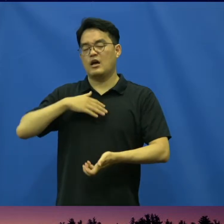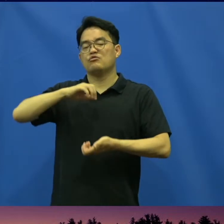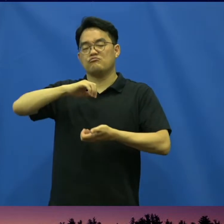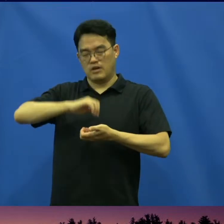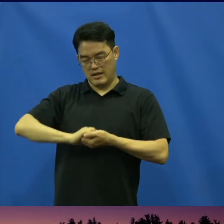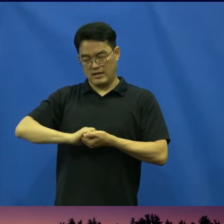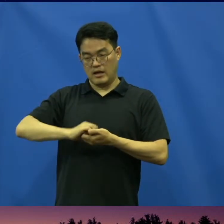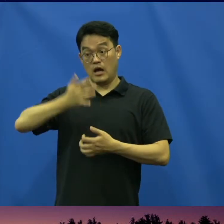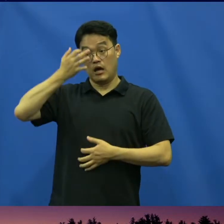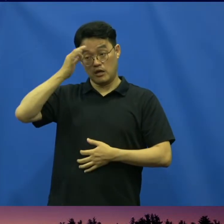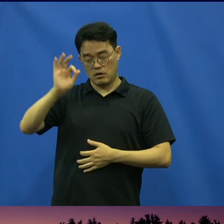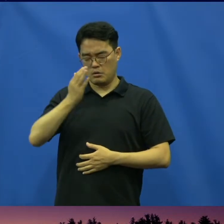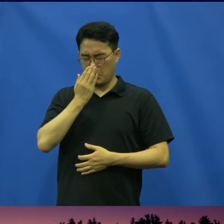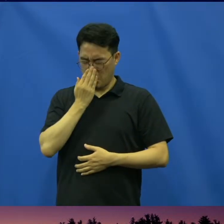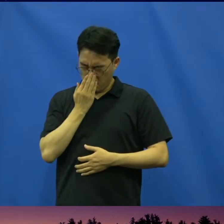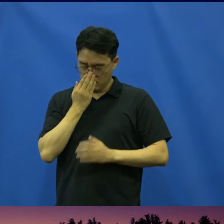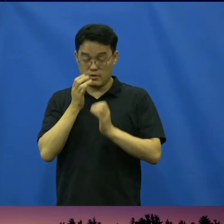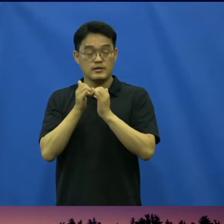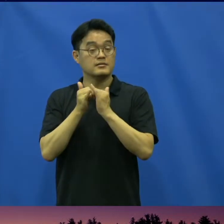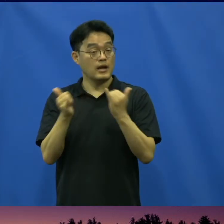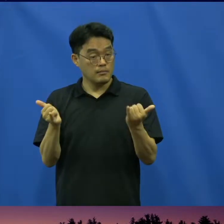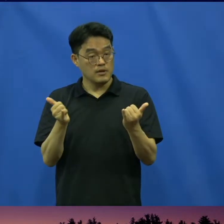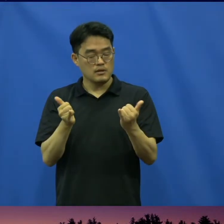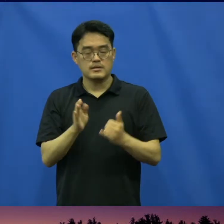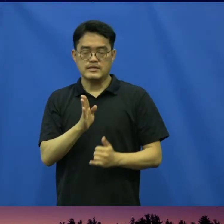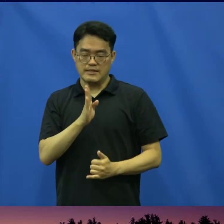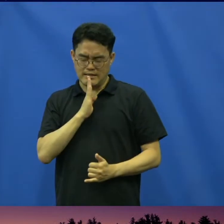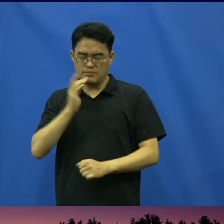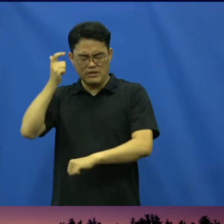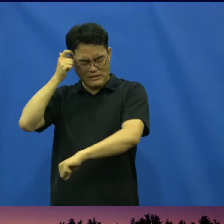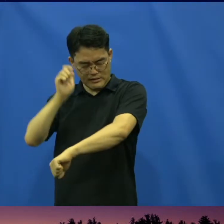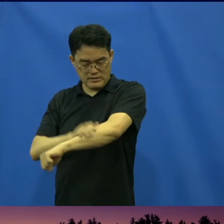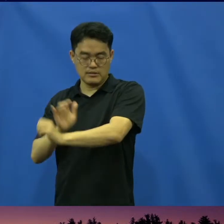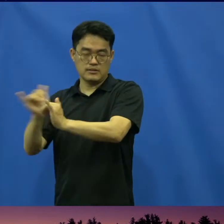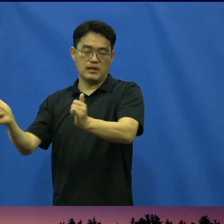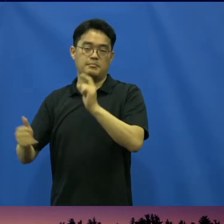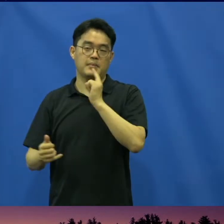예, 어머털스라고 하는 단어가 있어요. 이게 뭐냐면